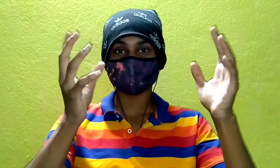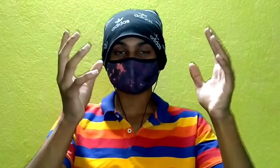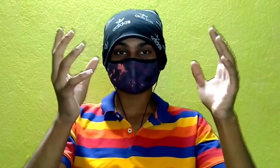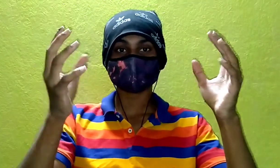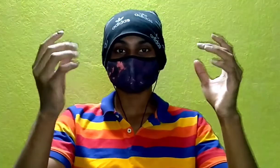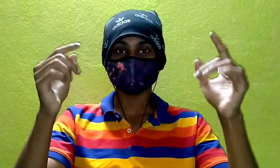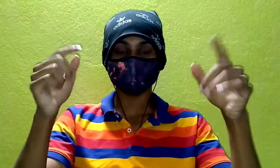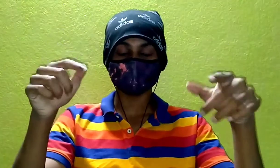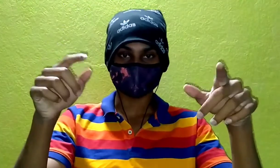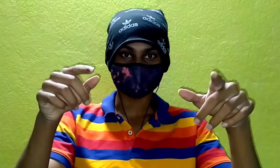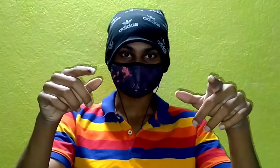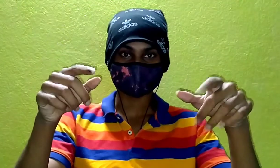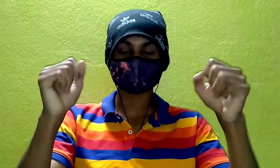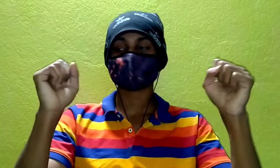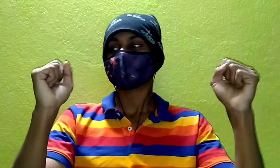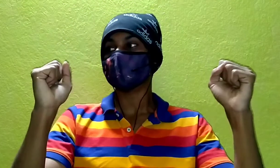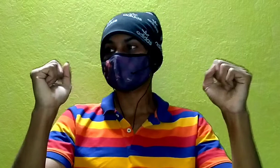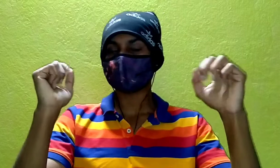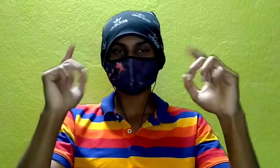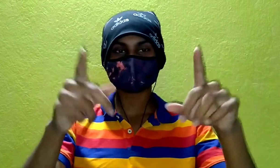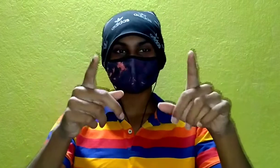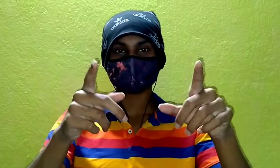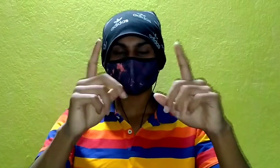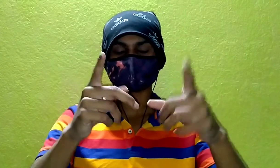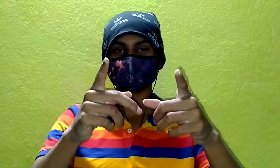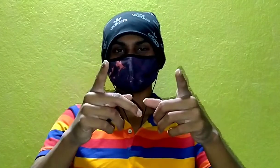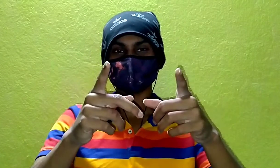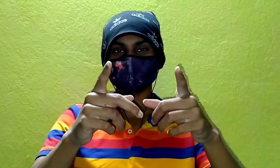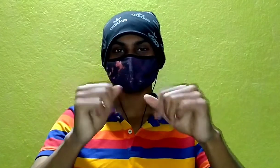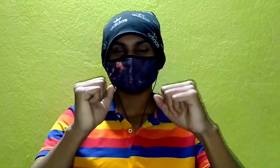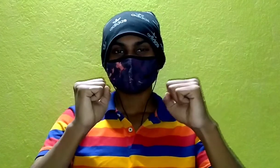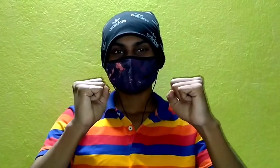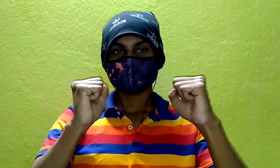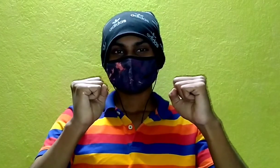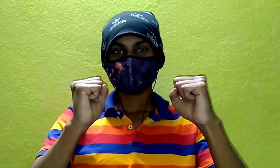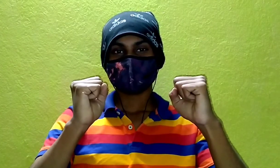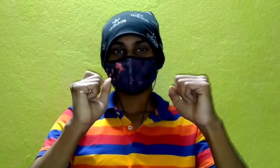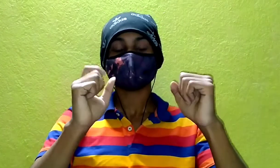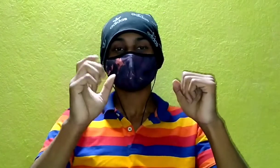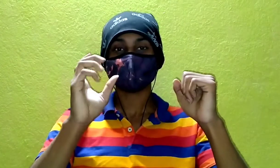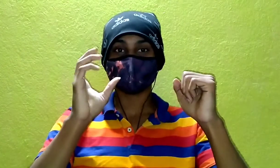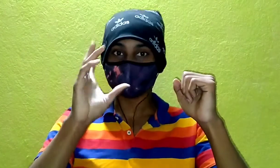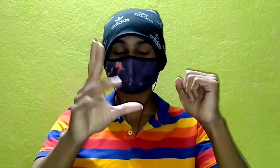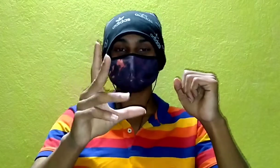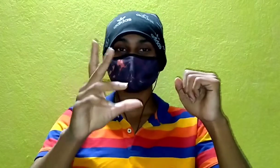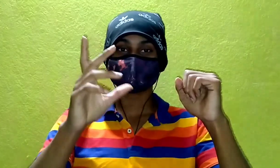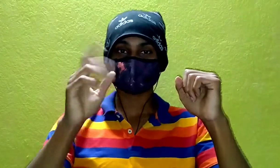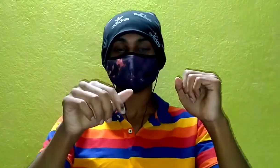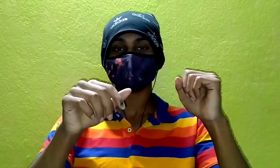बात के वीडियो भेज दो है और हर्ष में बात करने वाला हूं बहुत ही लिप्स बहुत ही ज्यादा चौड़ी